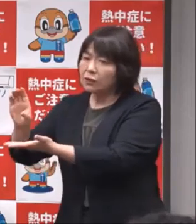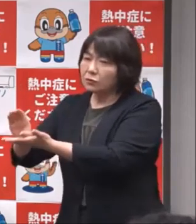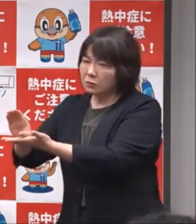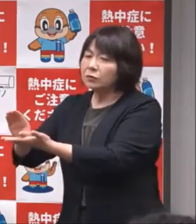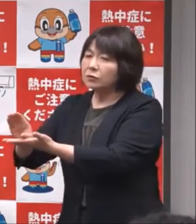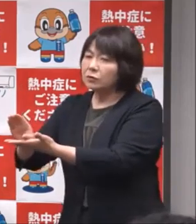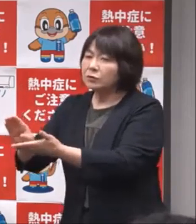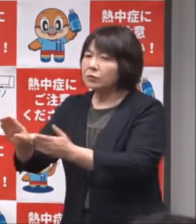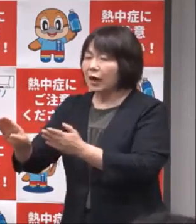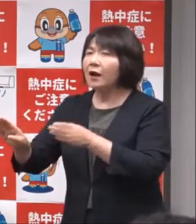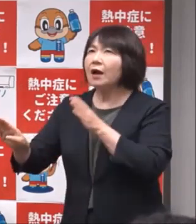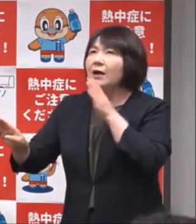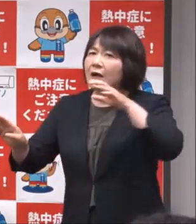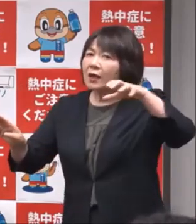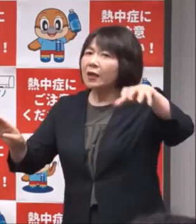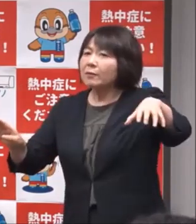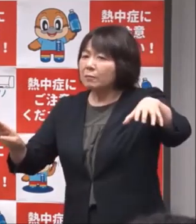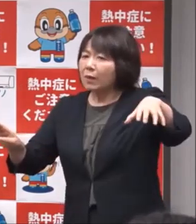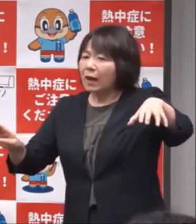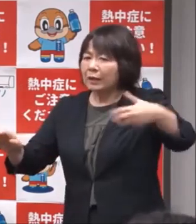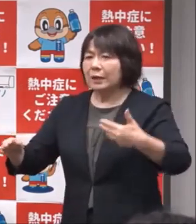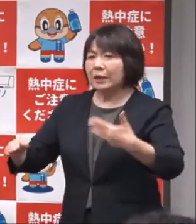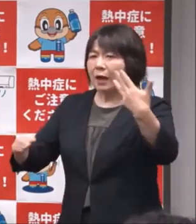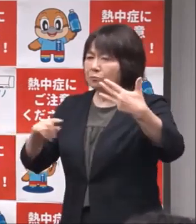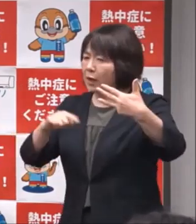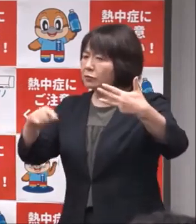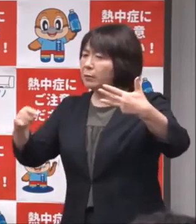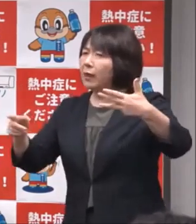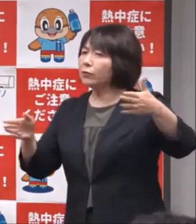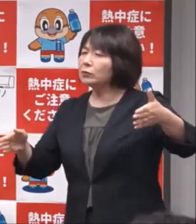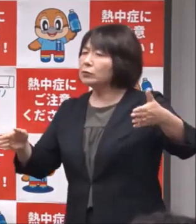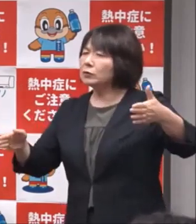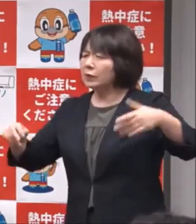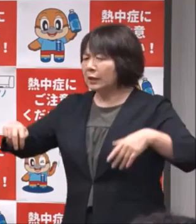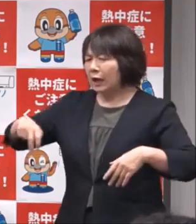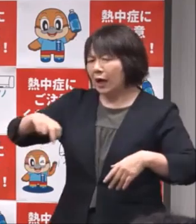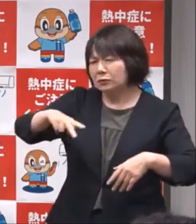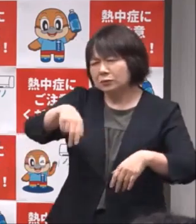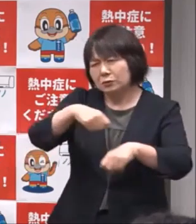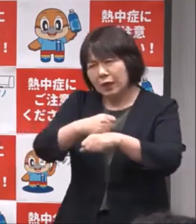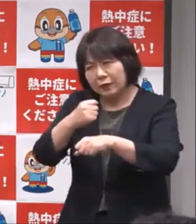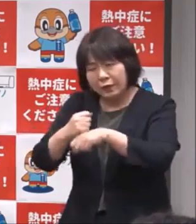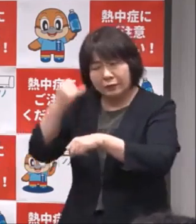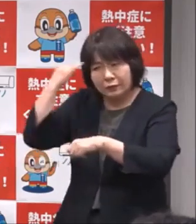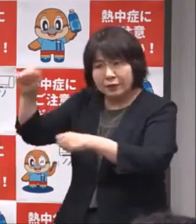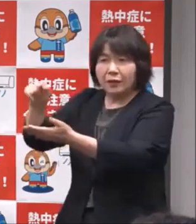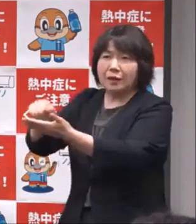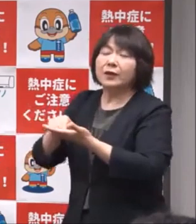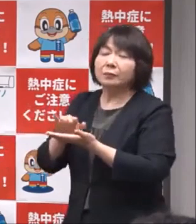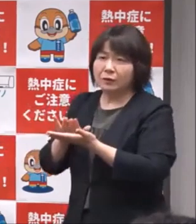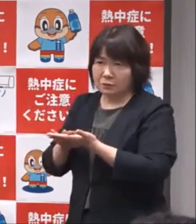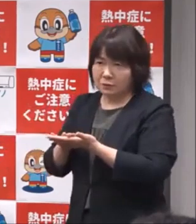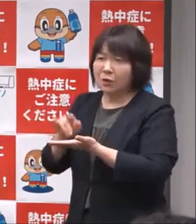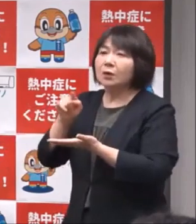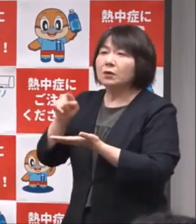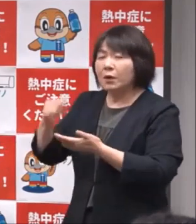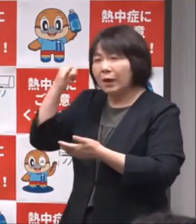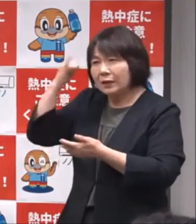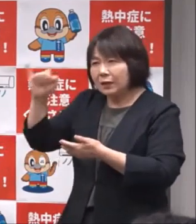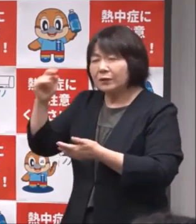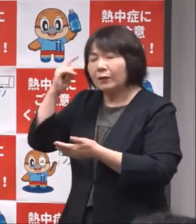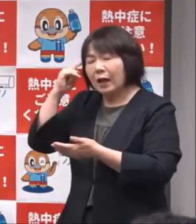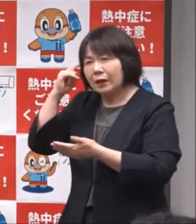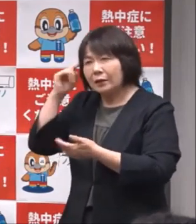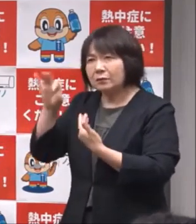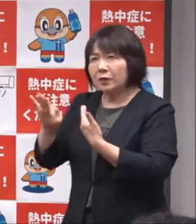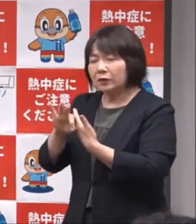際にゲートの入場まで約800メートルぐらいある、800メートル歩くのは大変じゃないかっていう意見があります。でもこれは意見として考えた時に、例